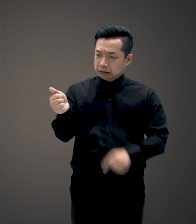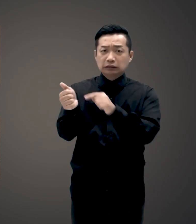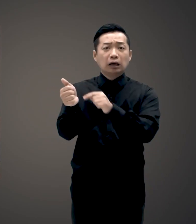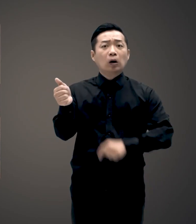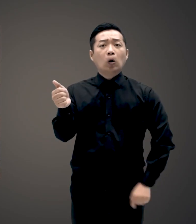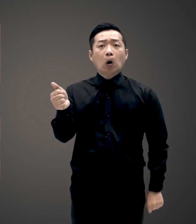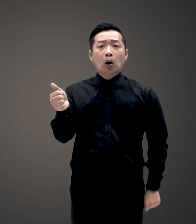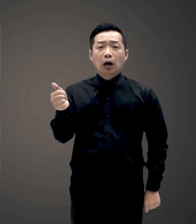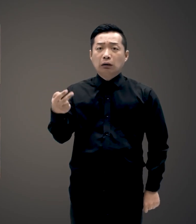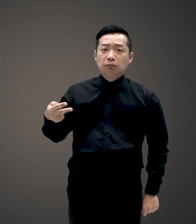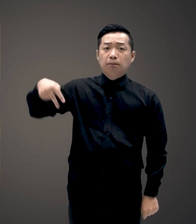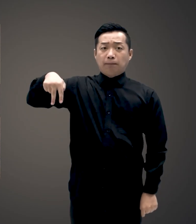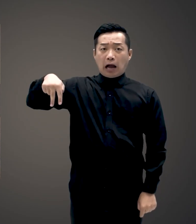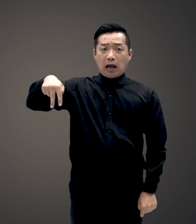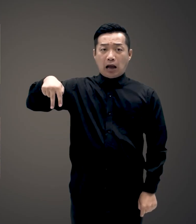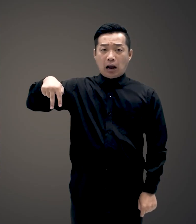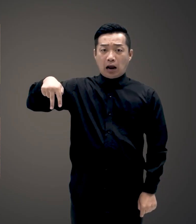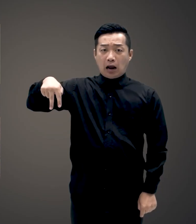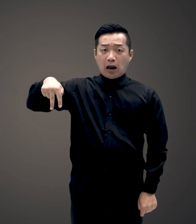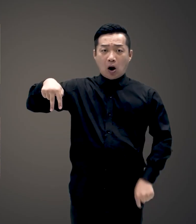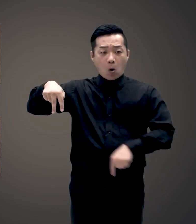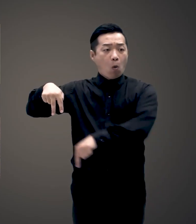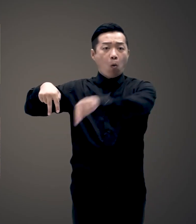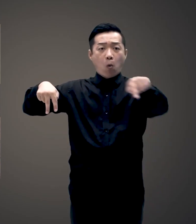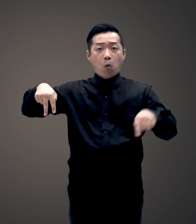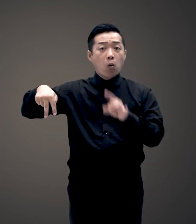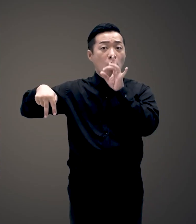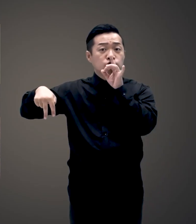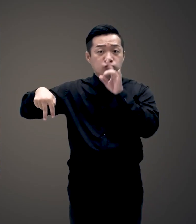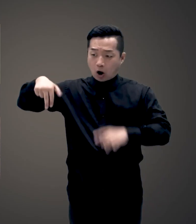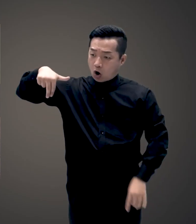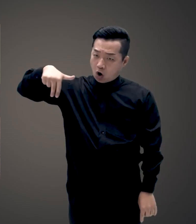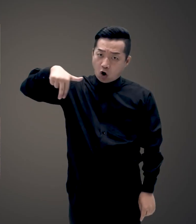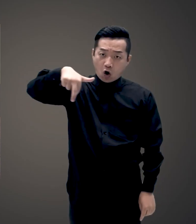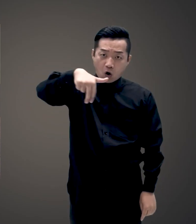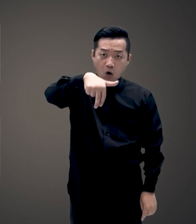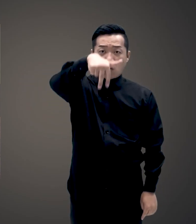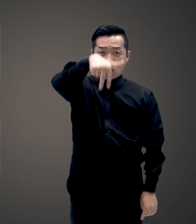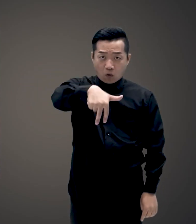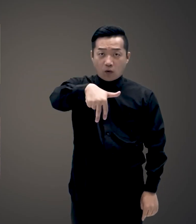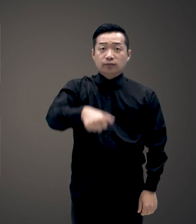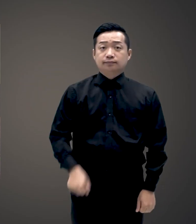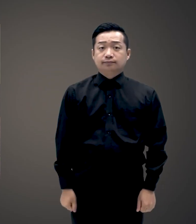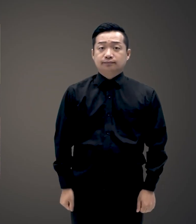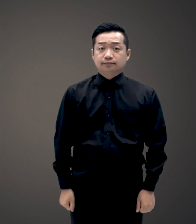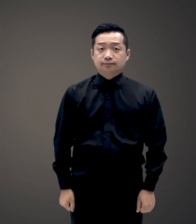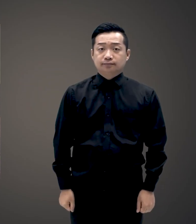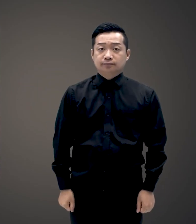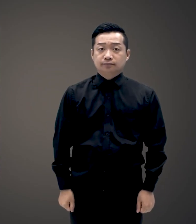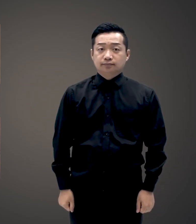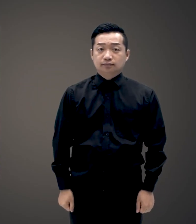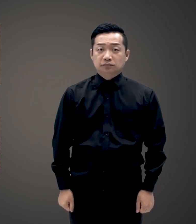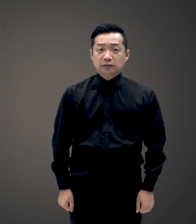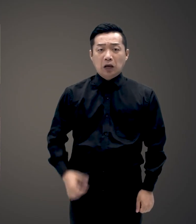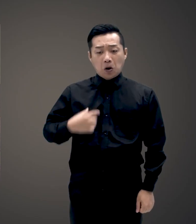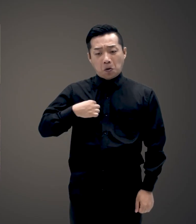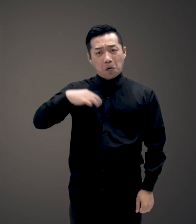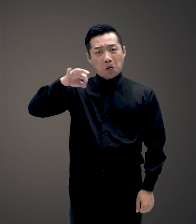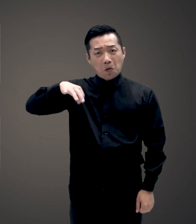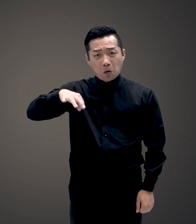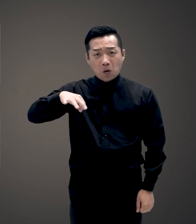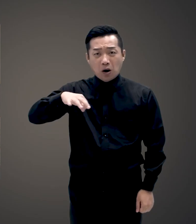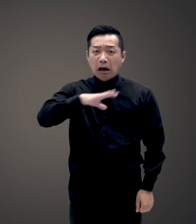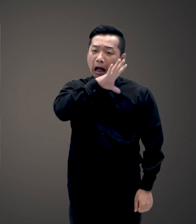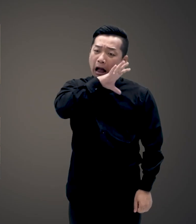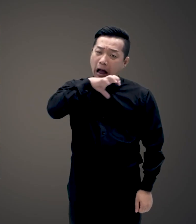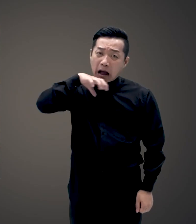땅딸막한 최고의 사내가 자리에서 벌떡 일어나 홀 한가운데로 뚜벅뚜벅 걸어 나온다. 허름한